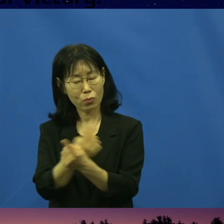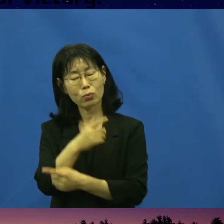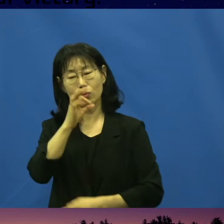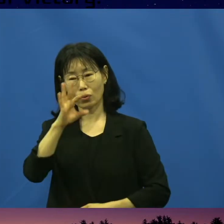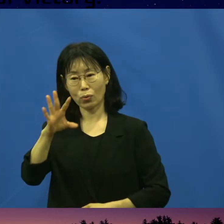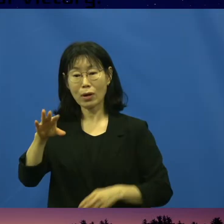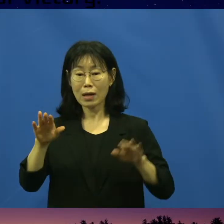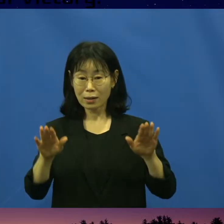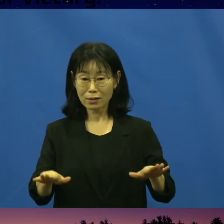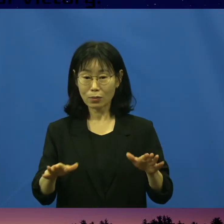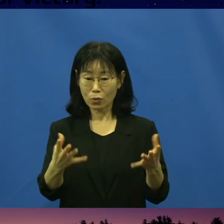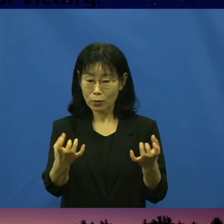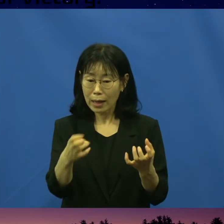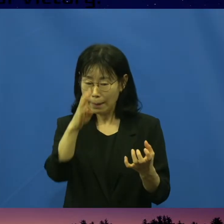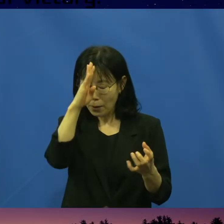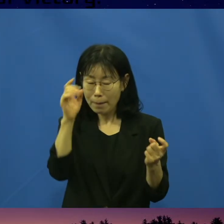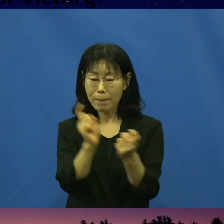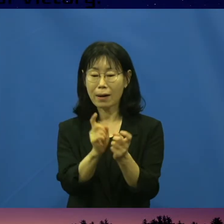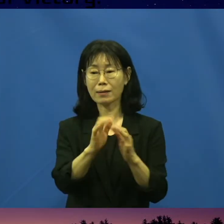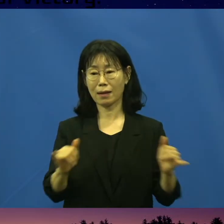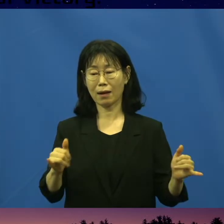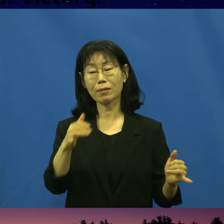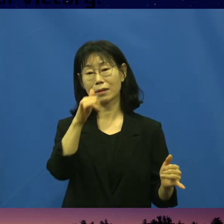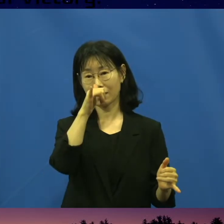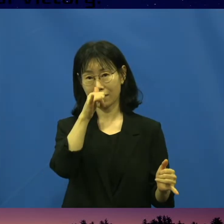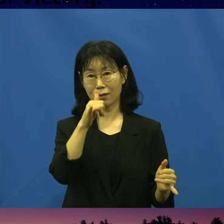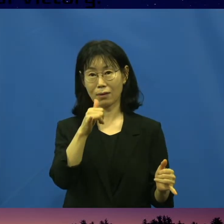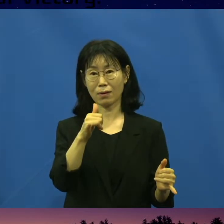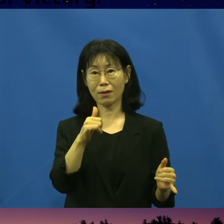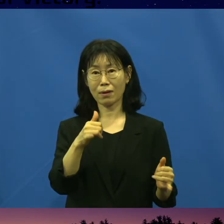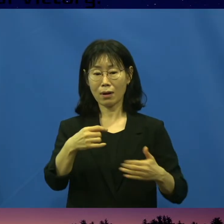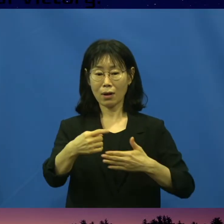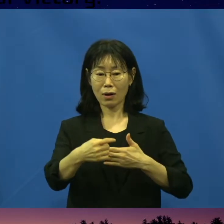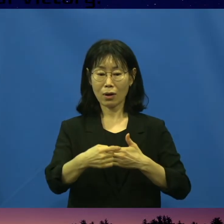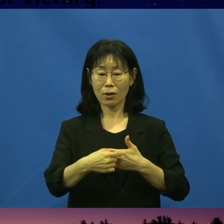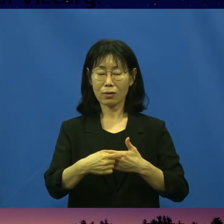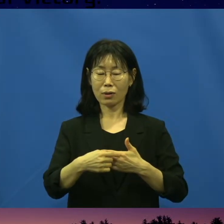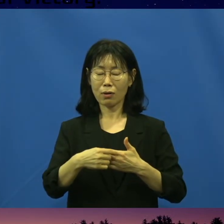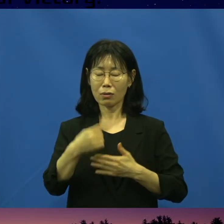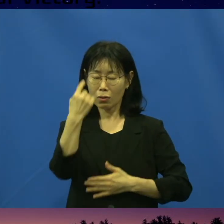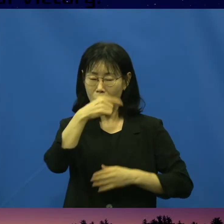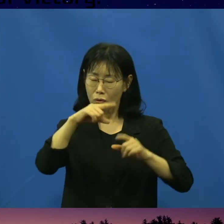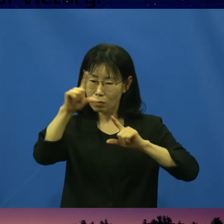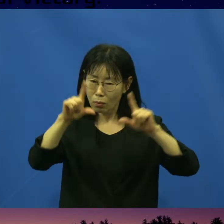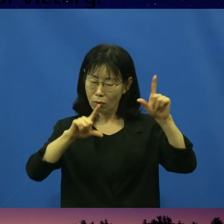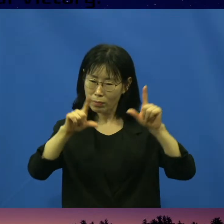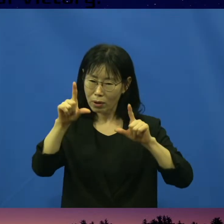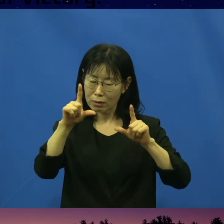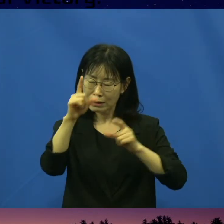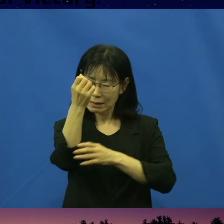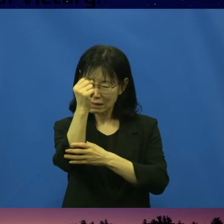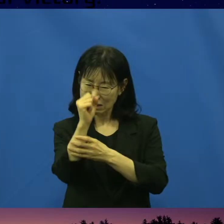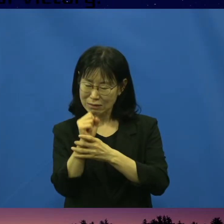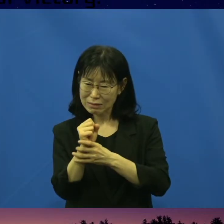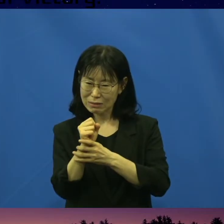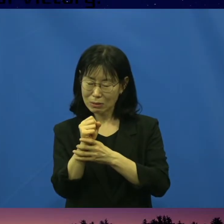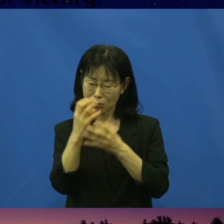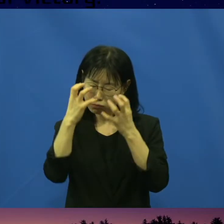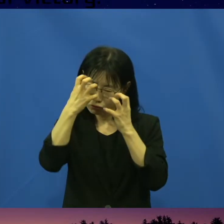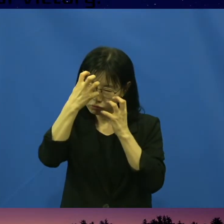있습니다. 환자들이 있는데 외모가 심각하게 손상이 되죠. 혐오의 대상이 되기도